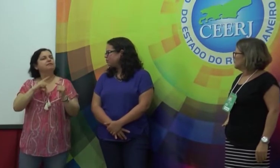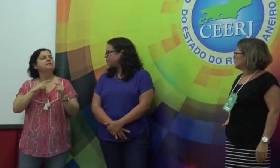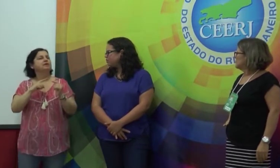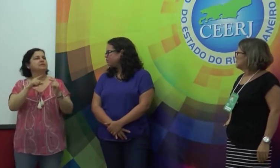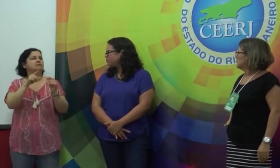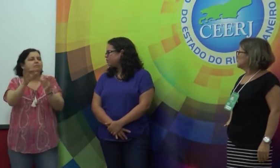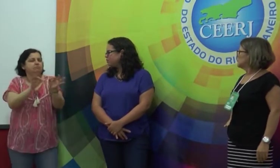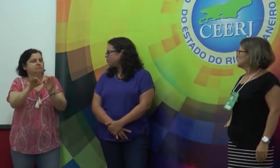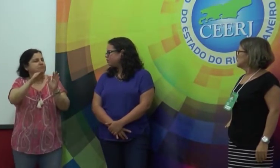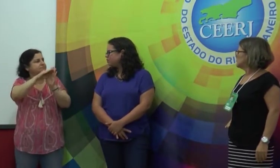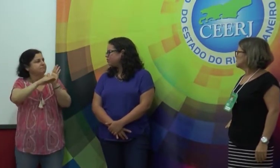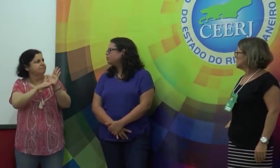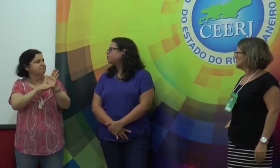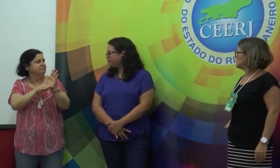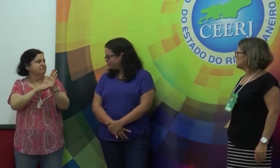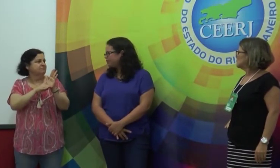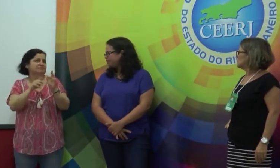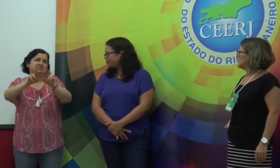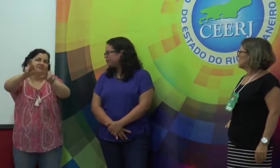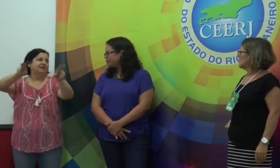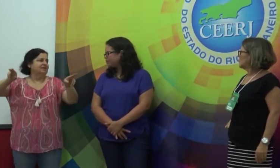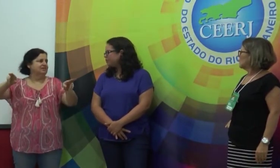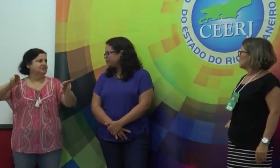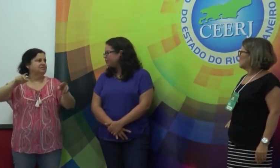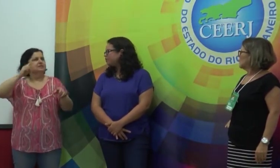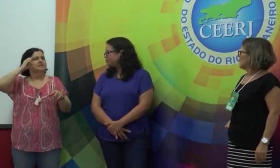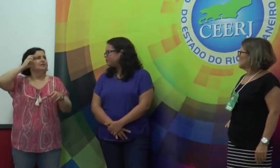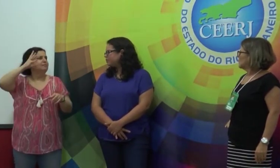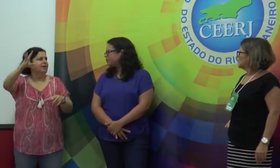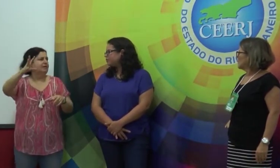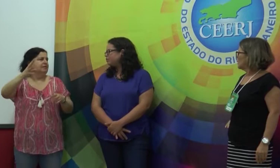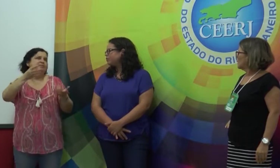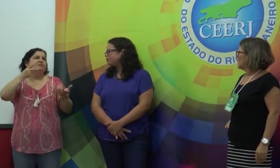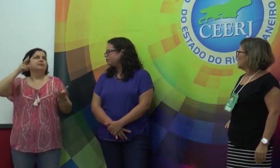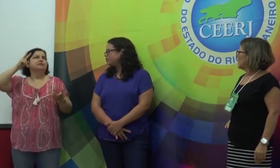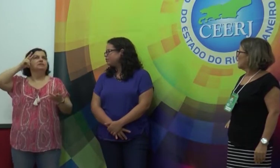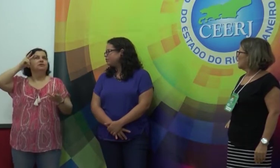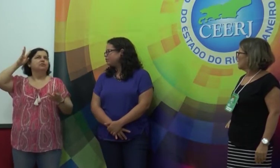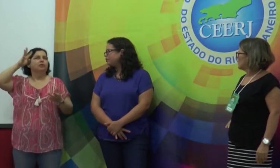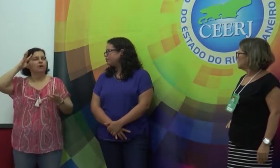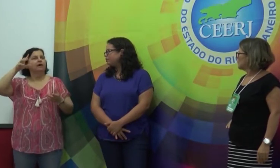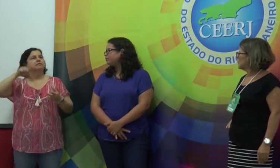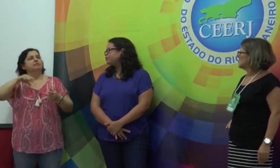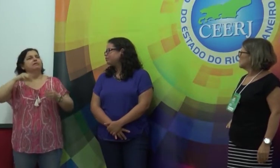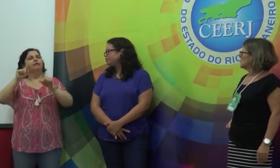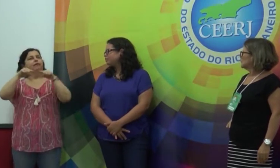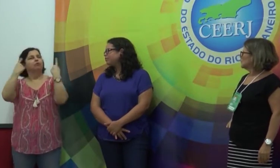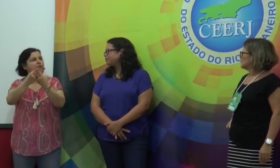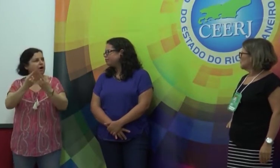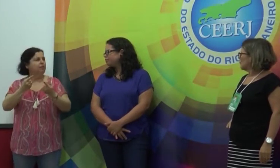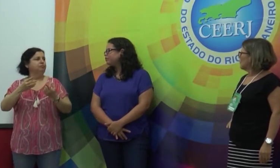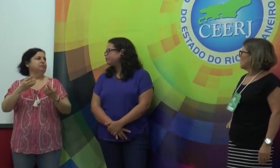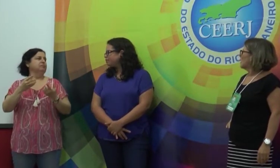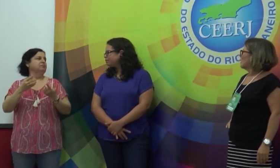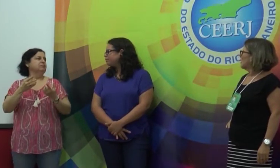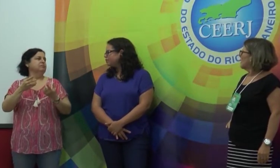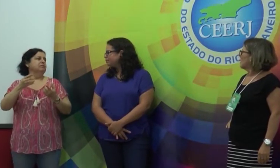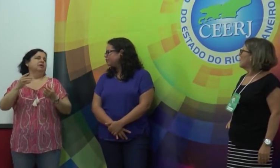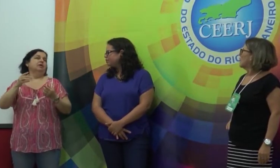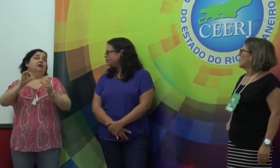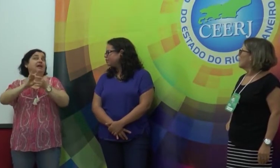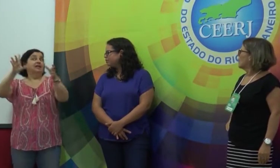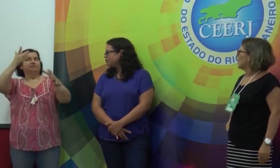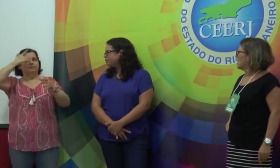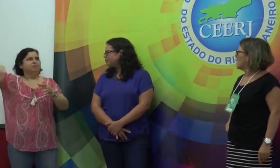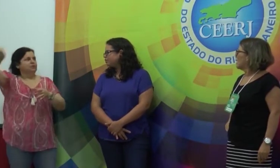Como é que eu posso ir à casa espírita? São todos os sábados? Bom, existe uma programação diferente. Tem segundas e quartas com